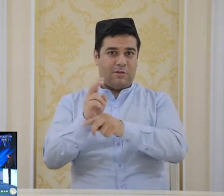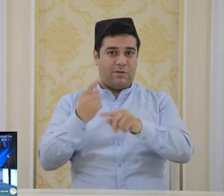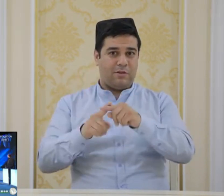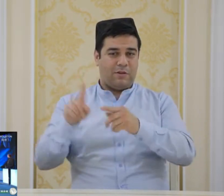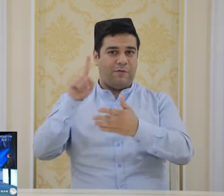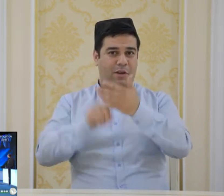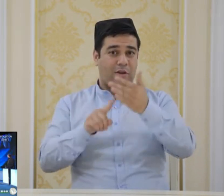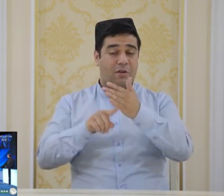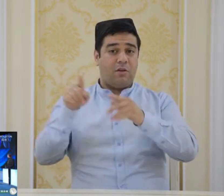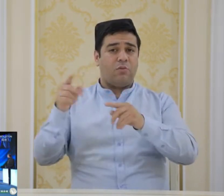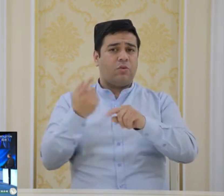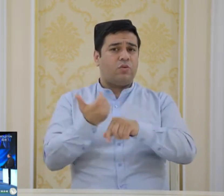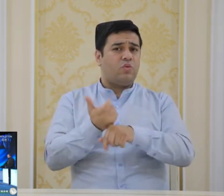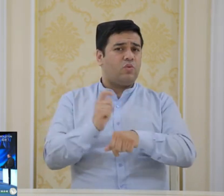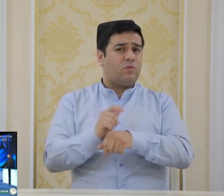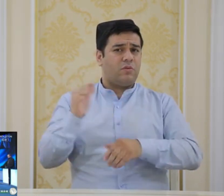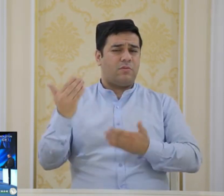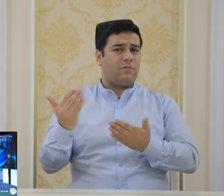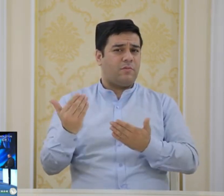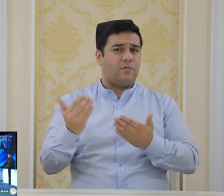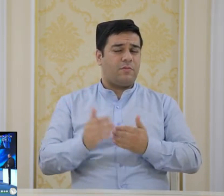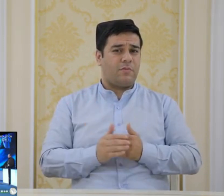Yahova shohidlari bular juda